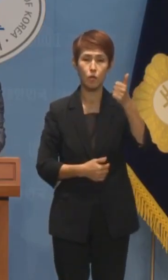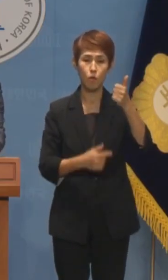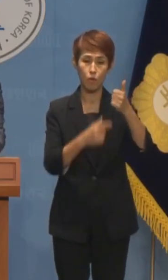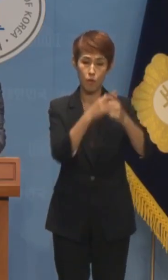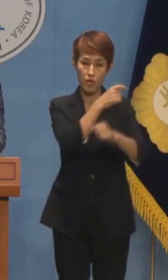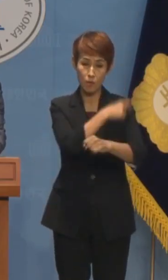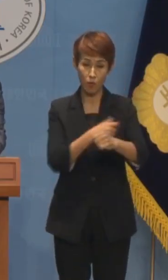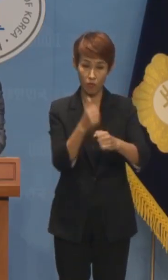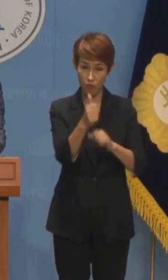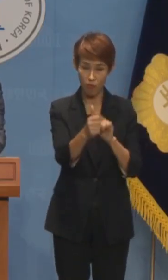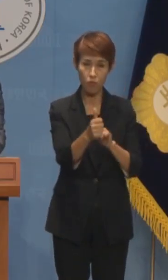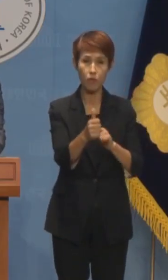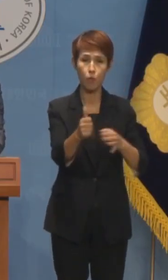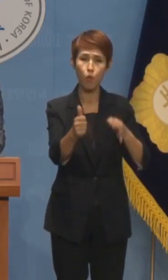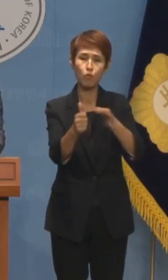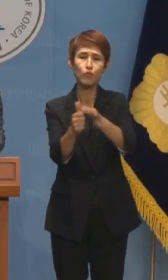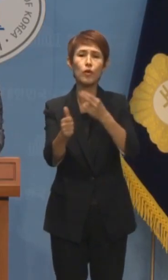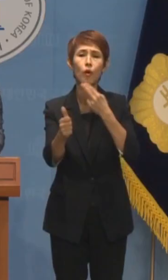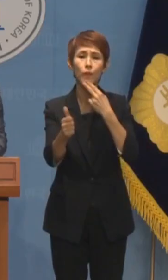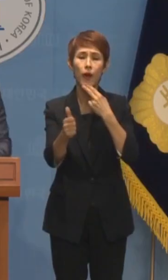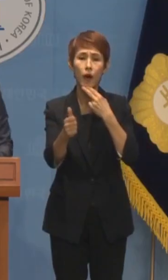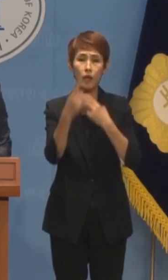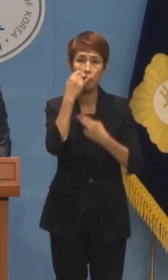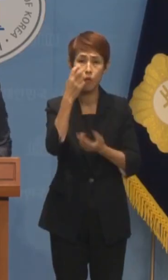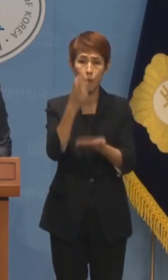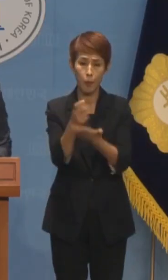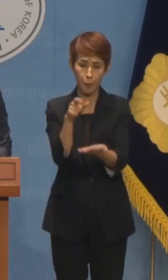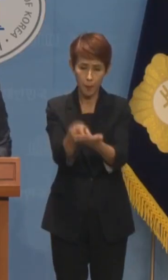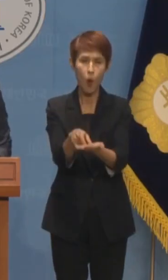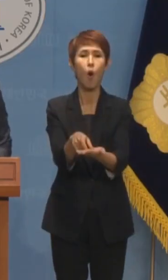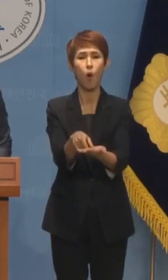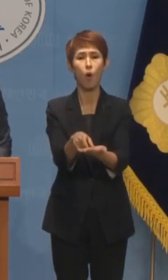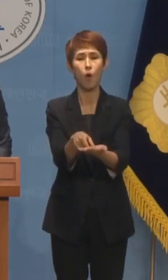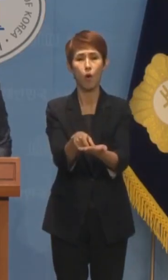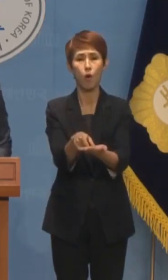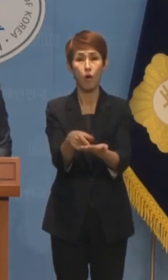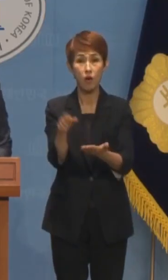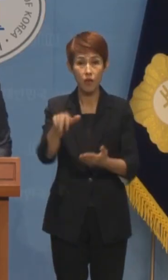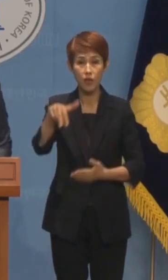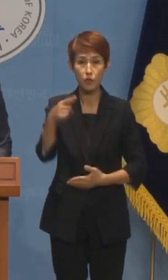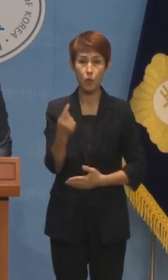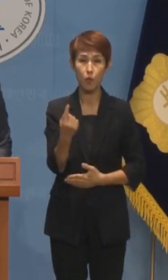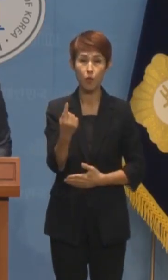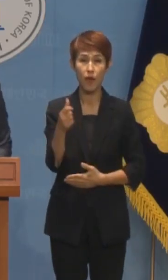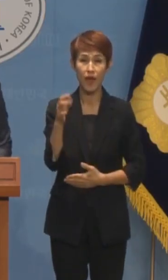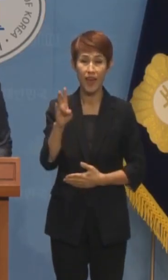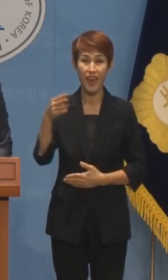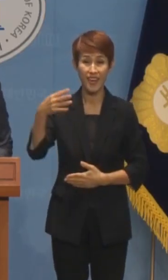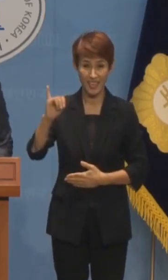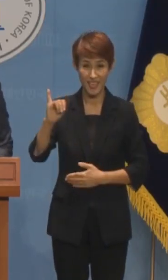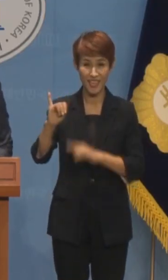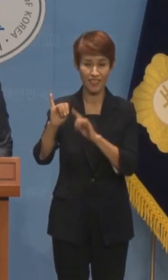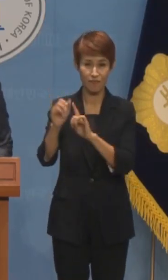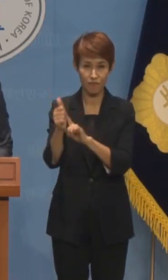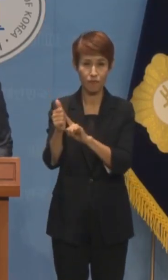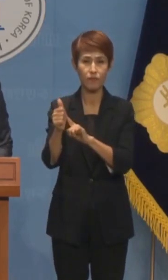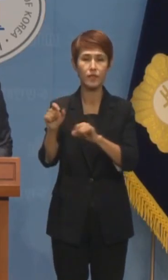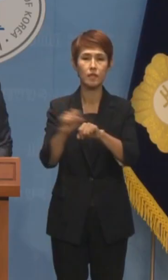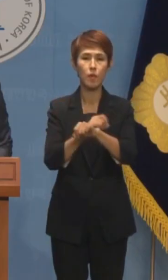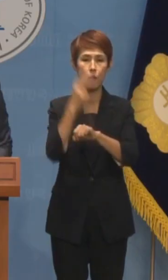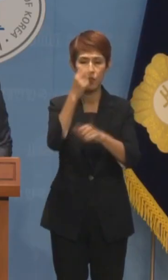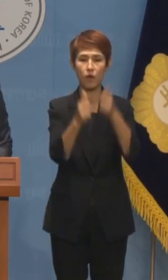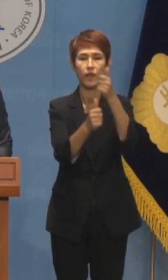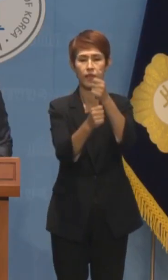임원에게는 보수를 지급하지 않는다라고 규정하고 있지만 조혜리 이사를 평창훈련 특별보좌관으로